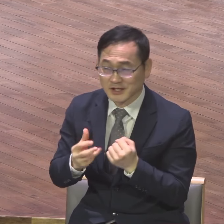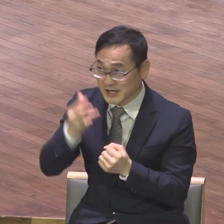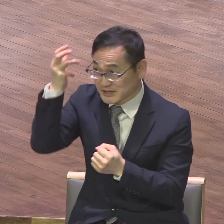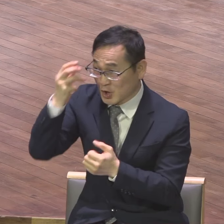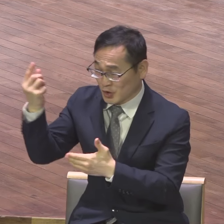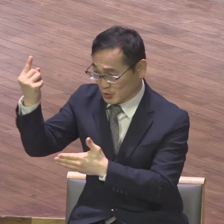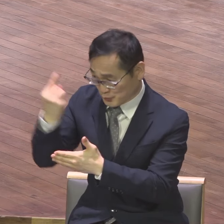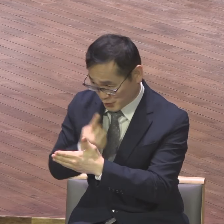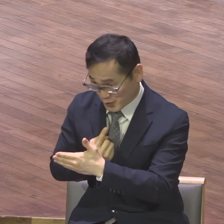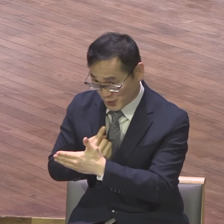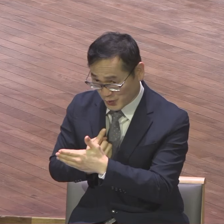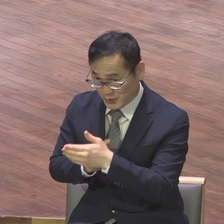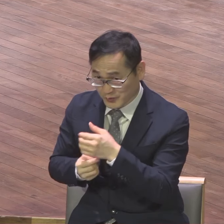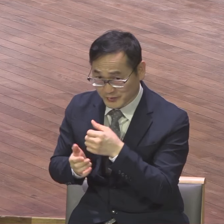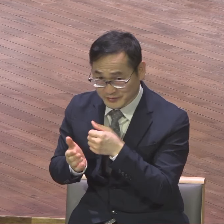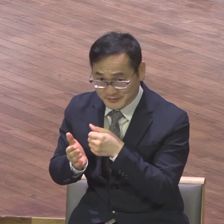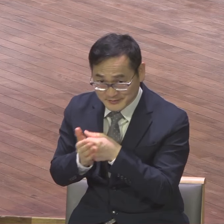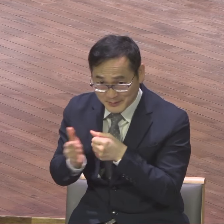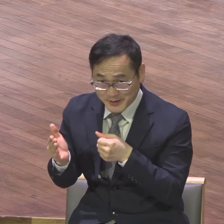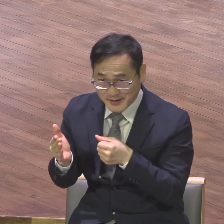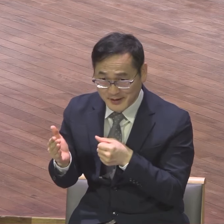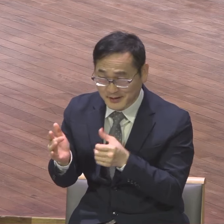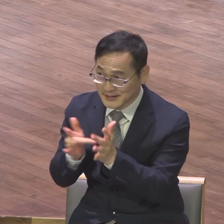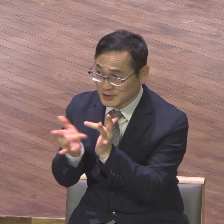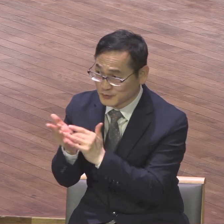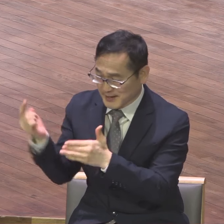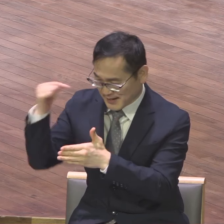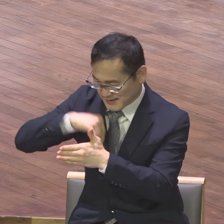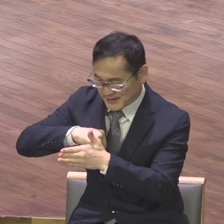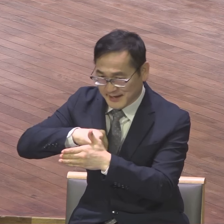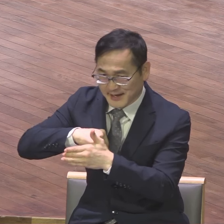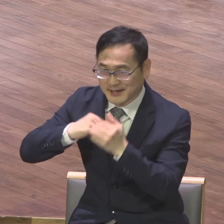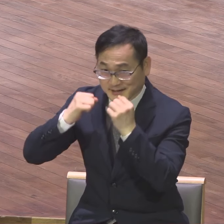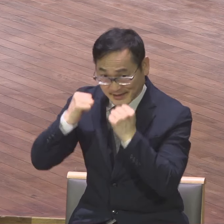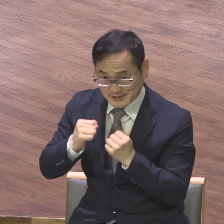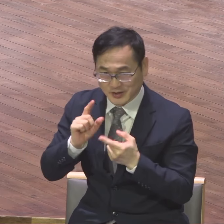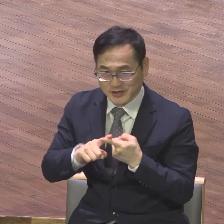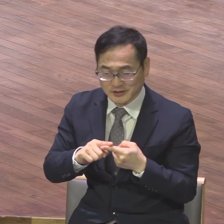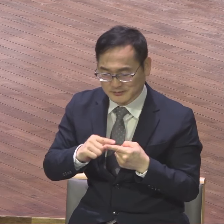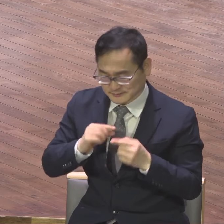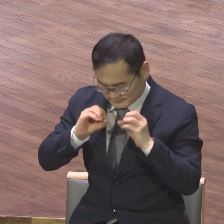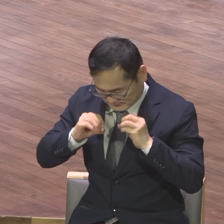성령으로 말미암아 그가 우리 안에 거하시는 줄을 우리가 아느니라.